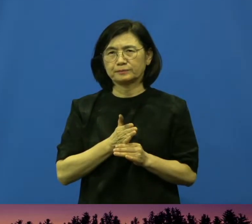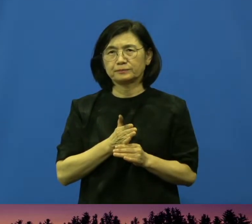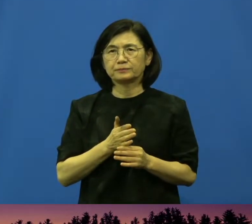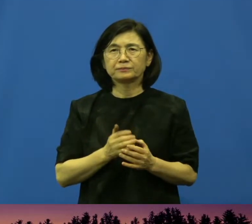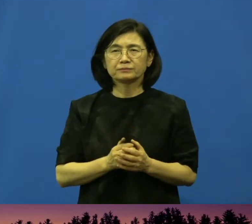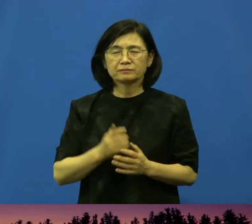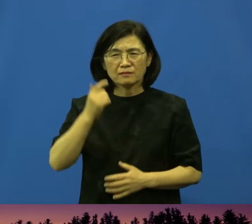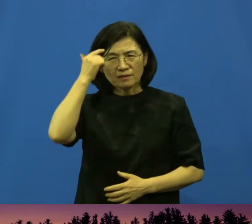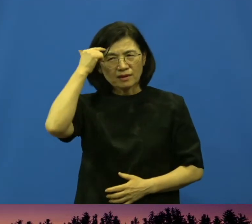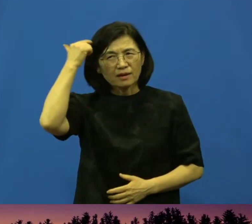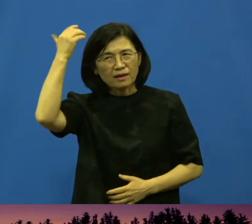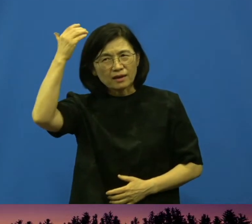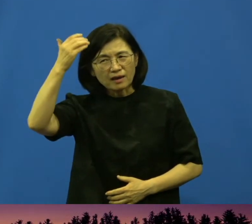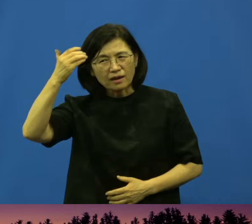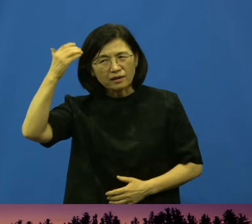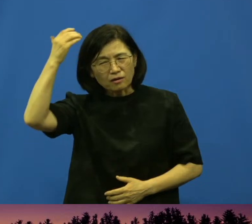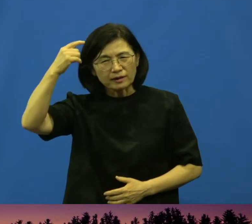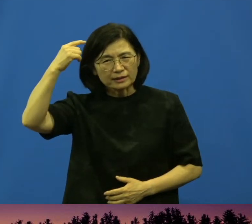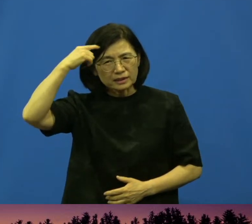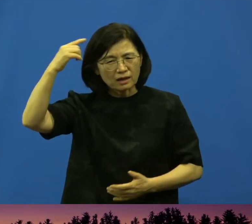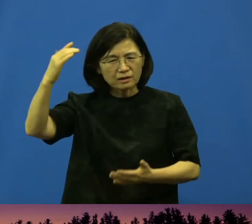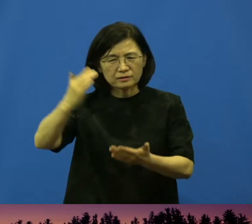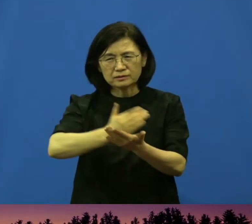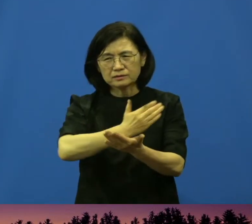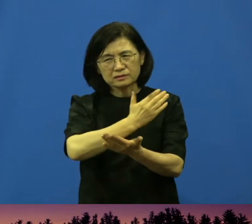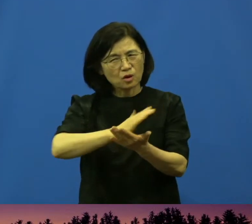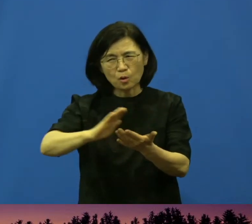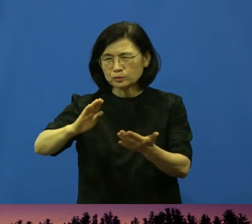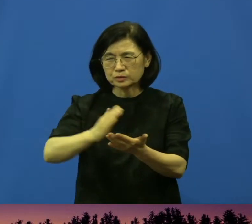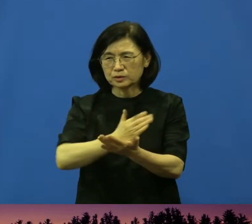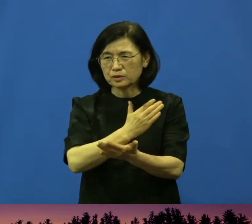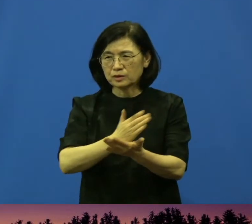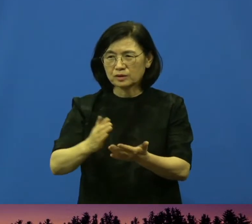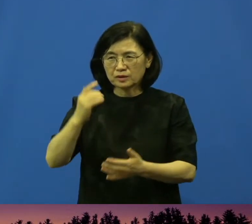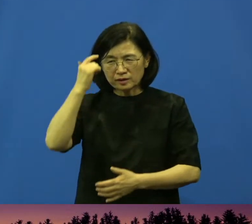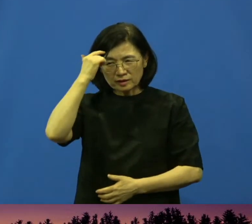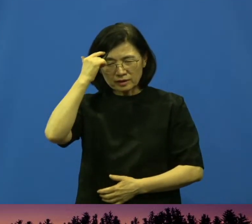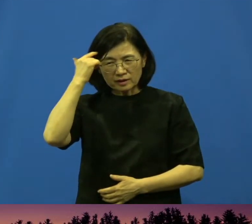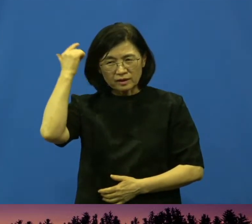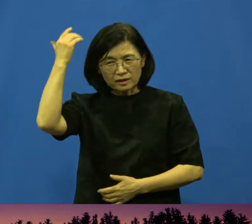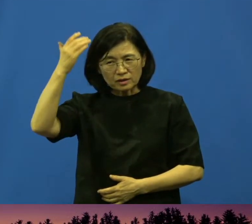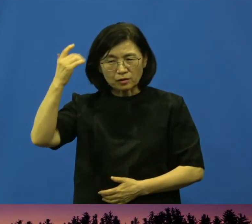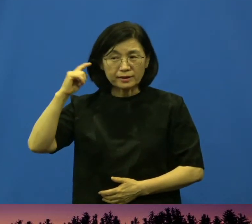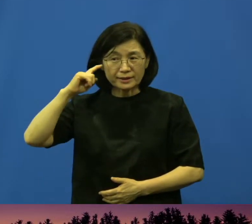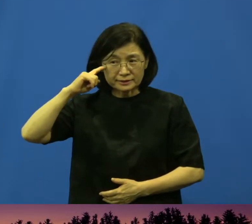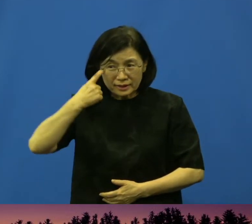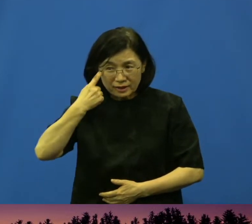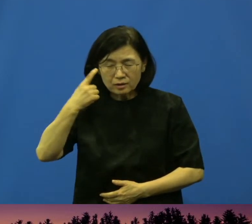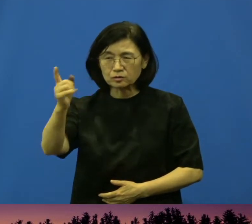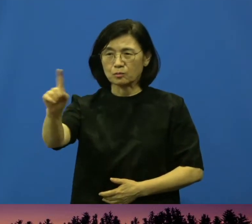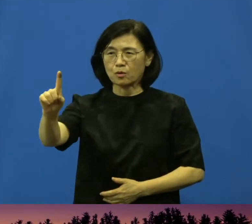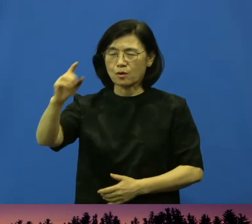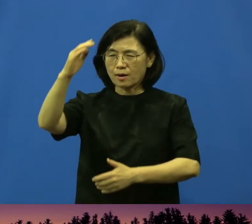영의 생각이 없어요. 그 영의 생각은 뭐예요? 그 영의 생각은 하나님이고 하나님을 의지하는